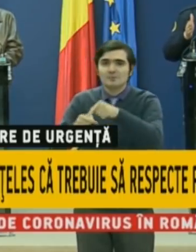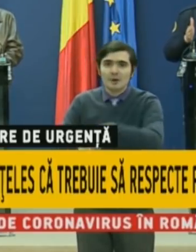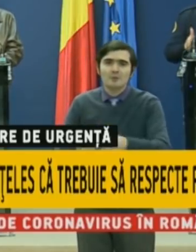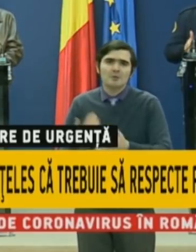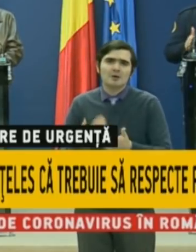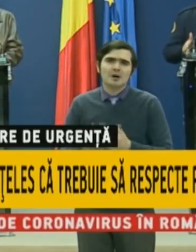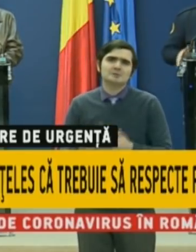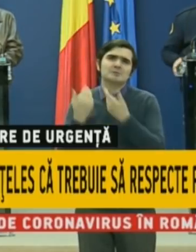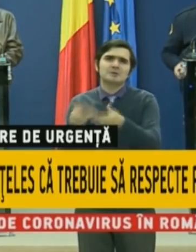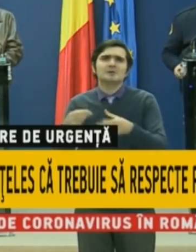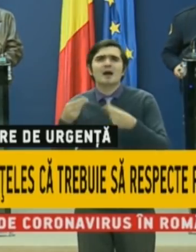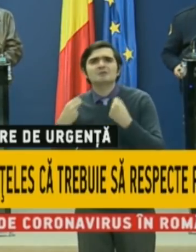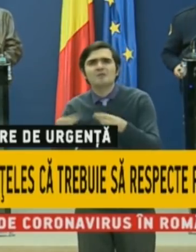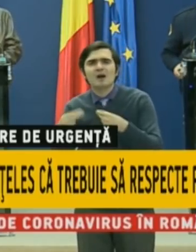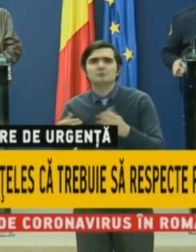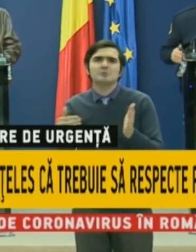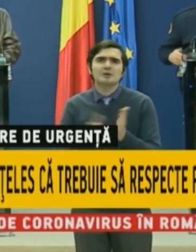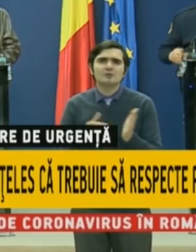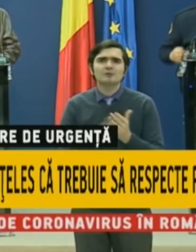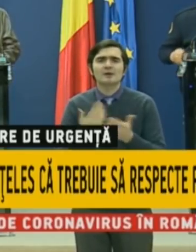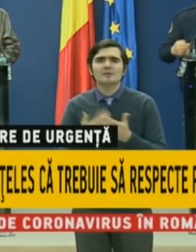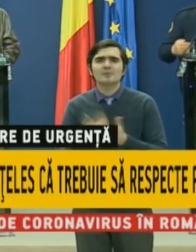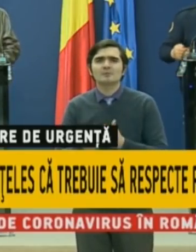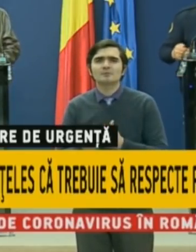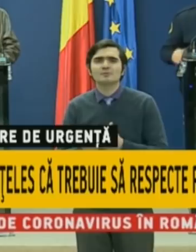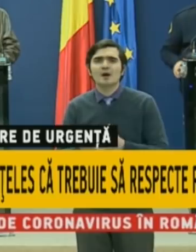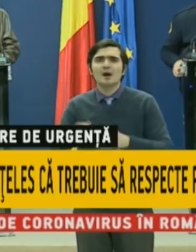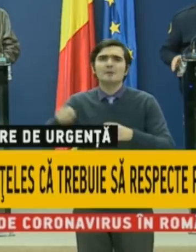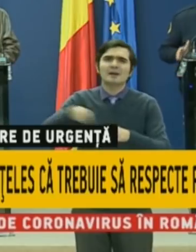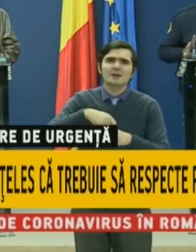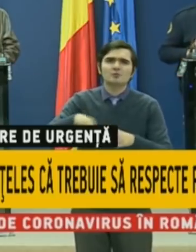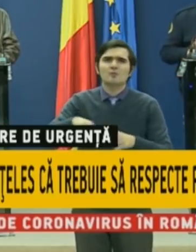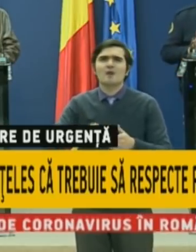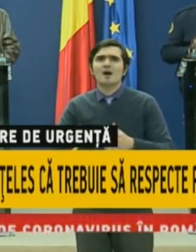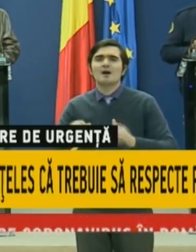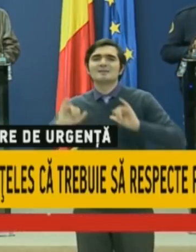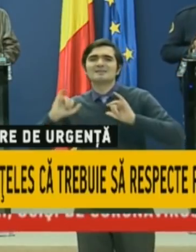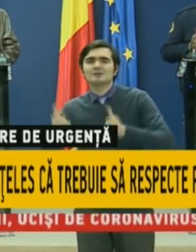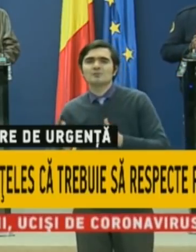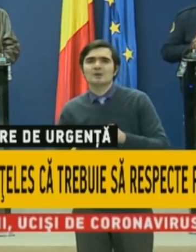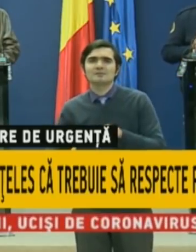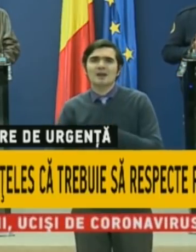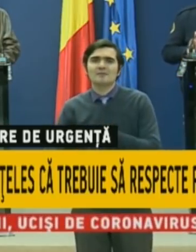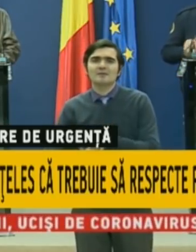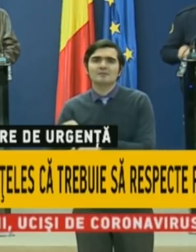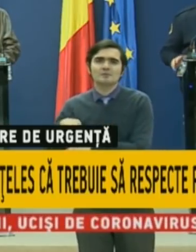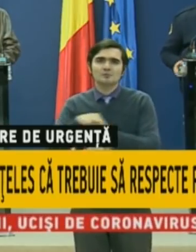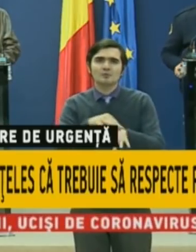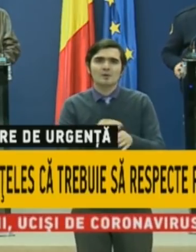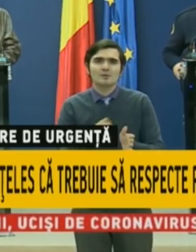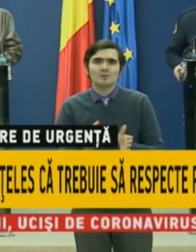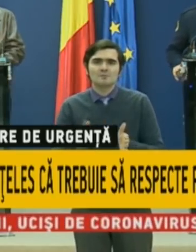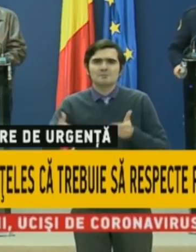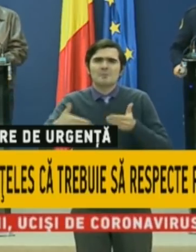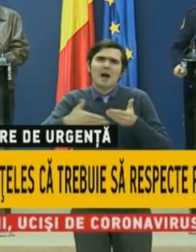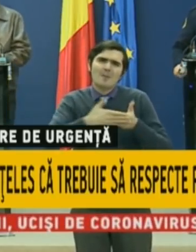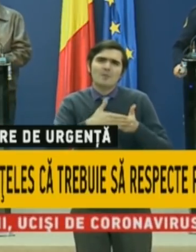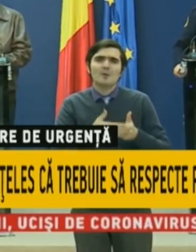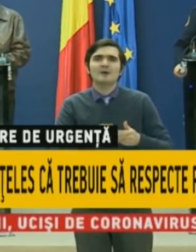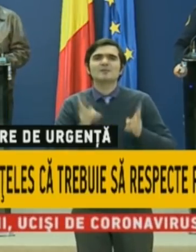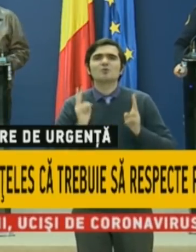dea sfaturile necesare pentru a repune situația pe un făgaș cât mai aproape de normal